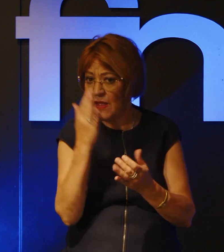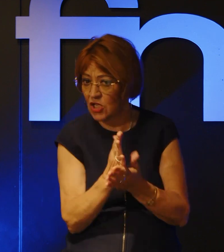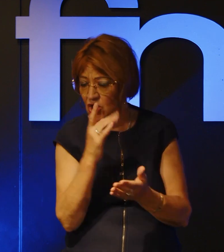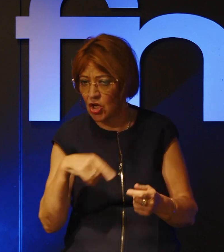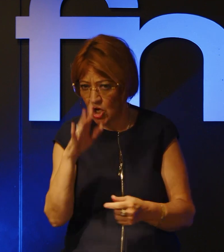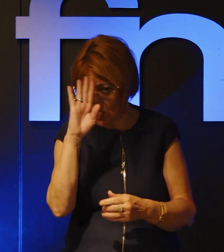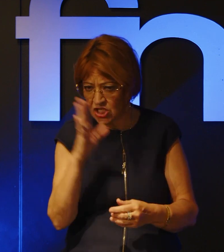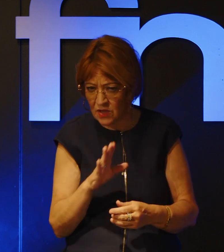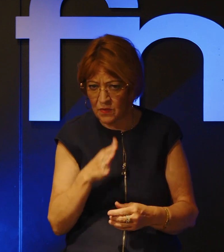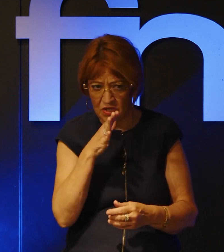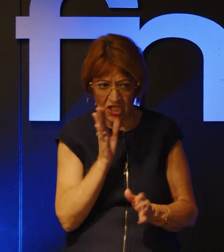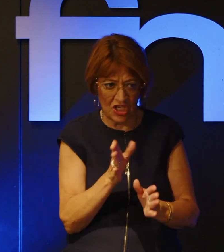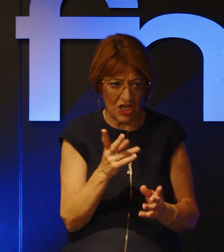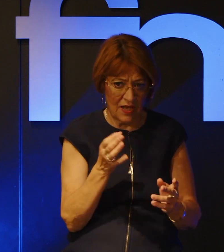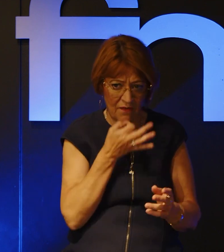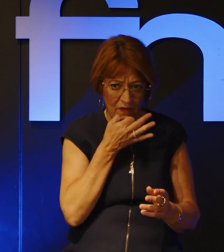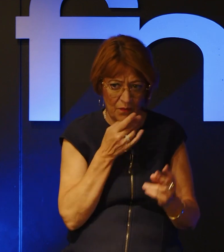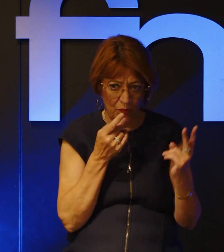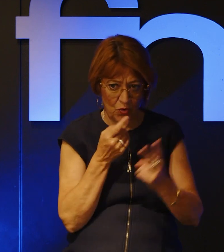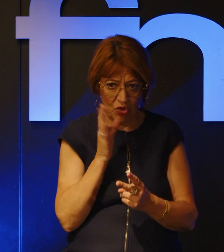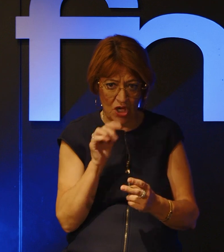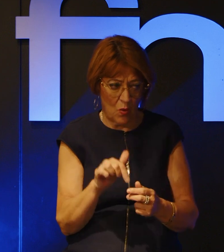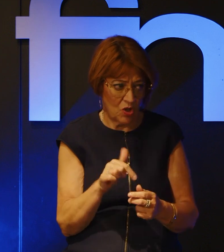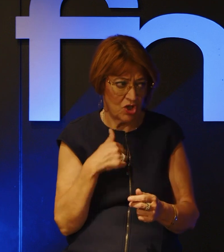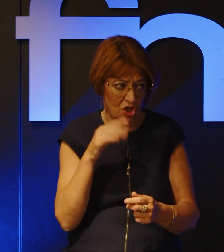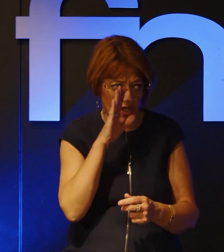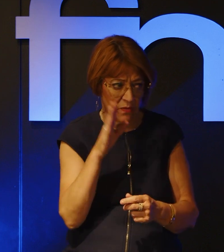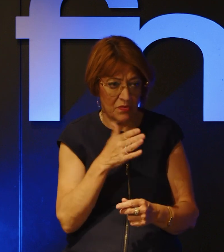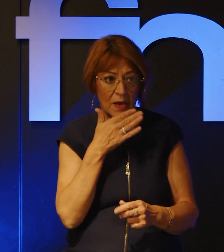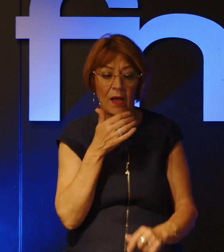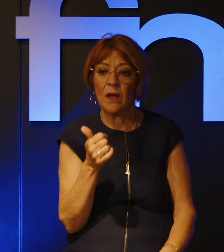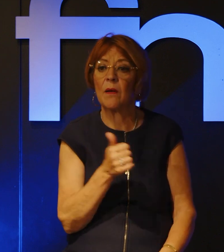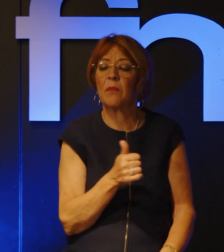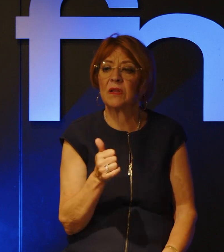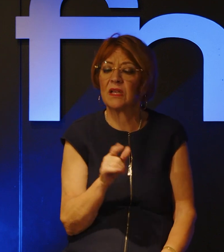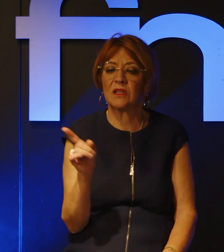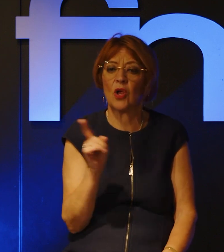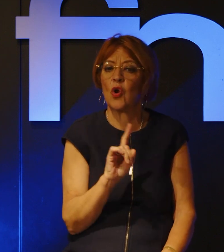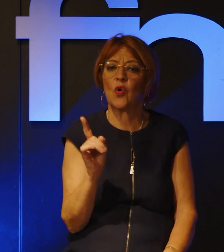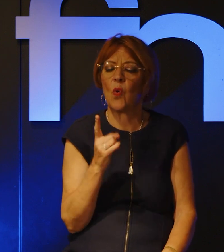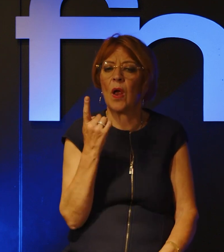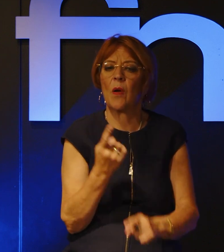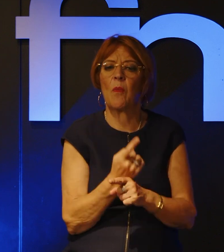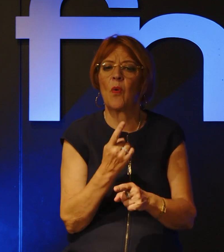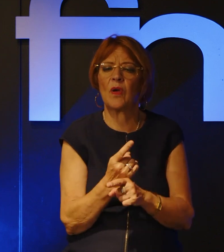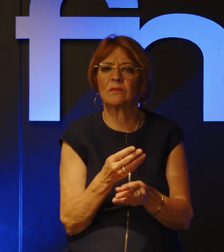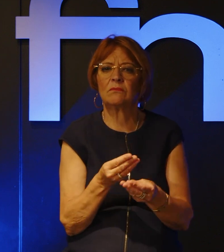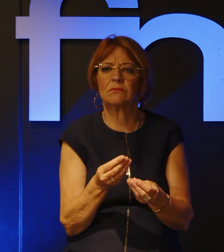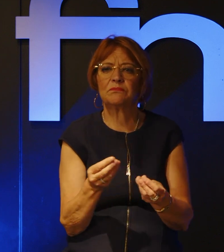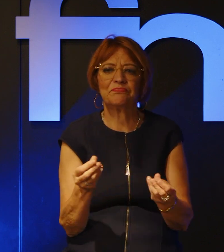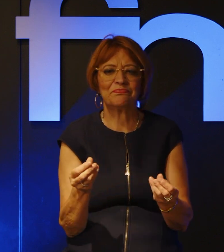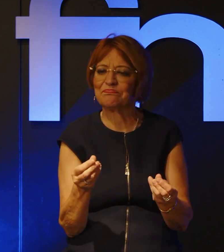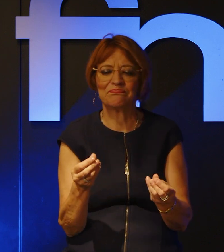e pelo menos nas duas intervenções que aqui que aqui estiveram hoje nós sabemos que a belesa não é um conceito neutro